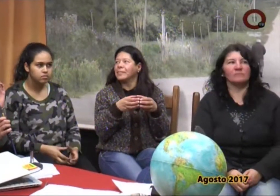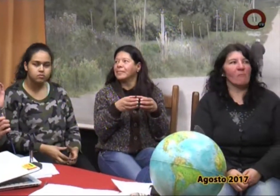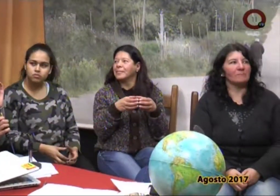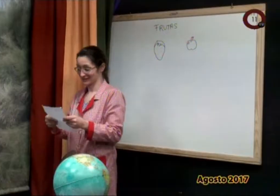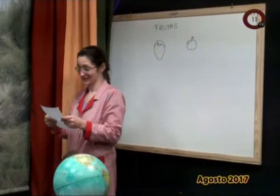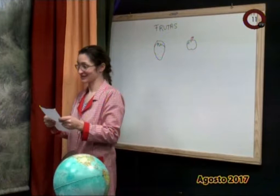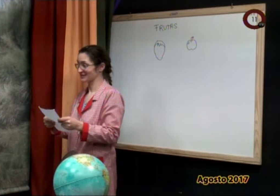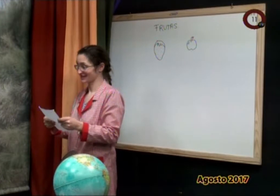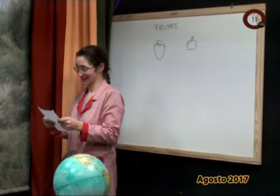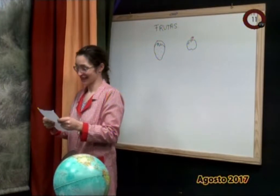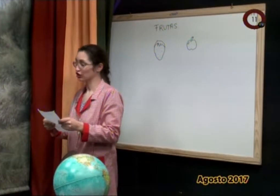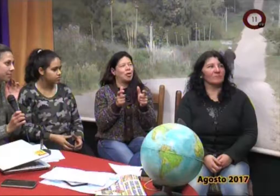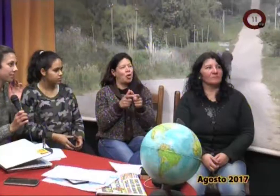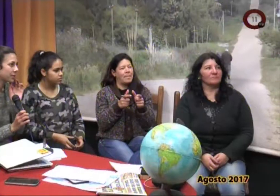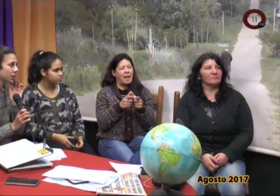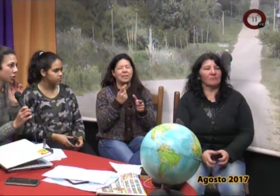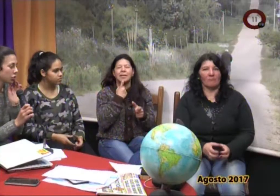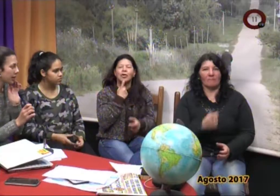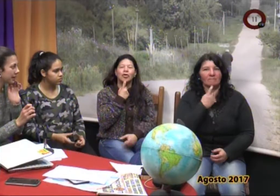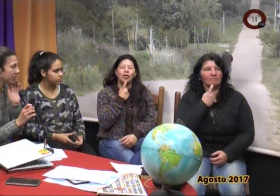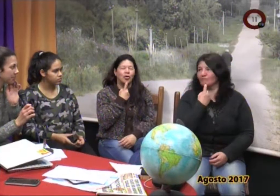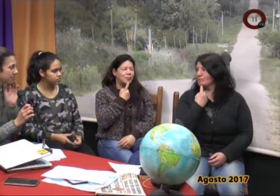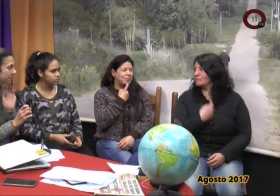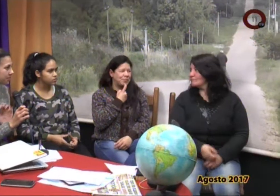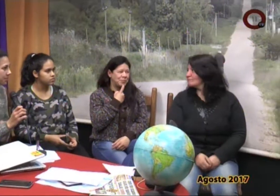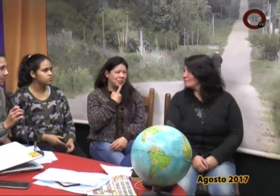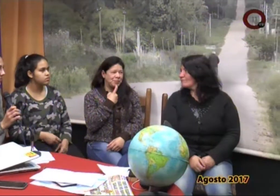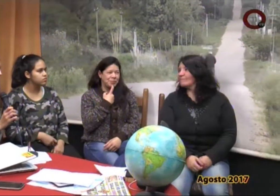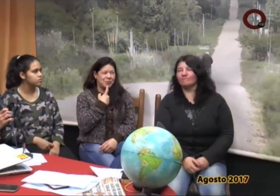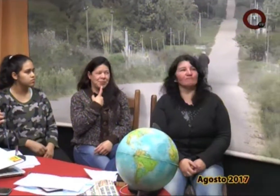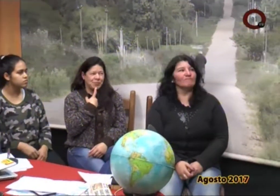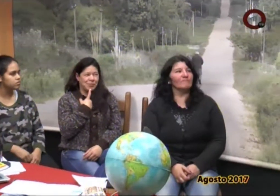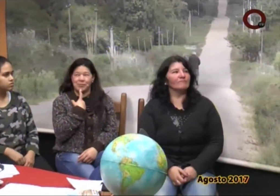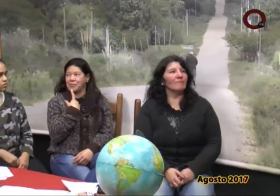Papá Tomate Tomate Rojo